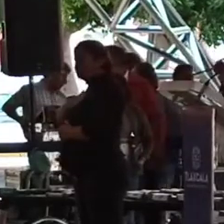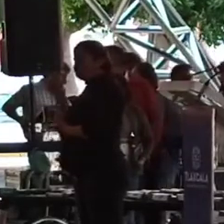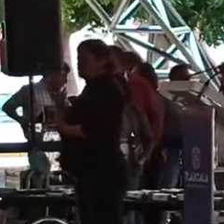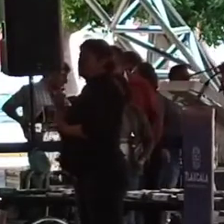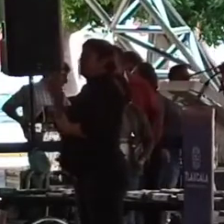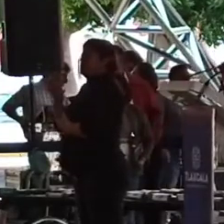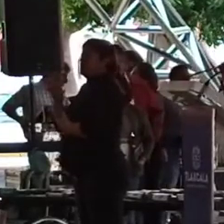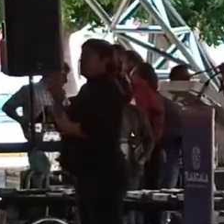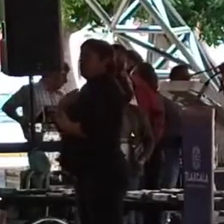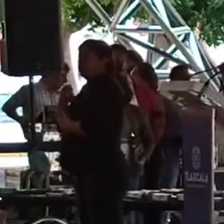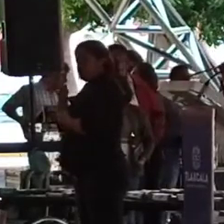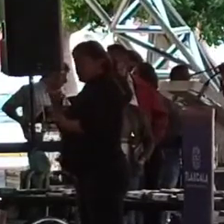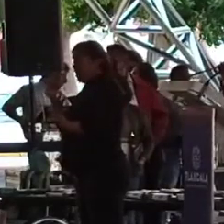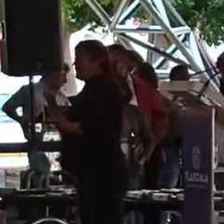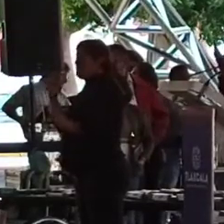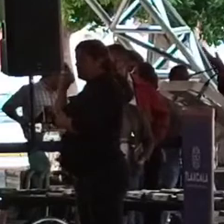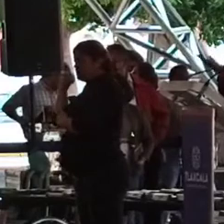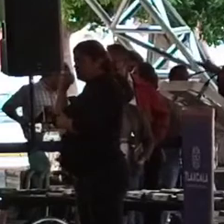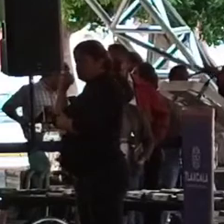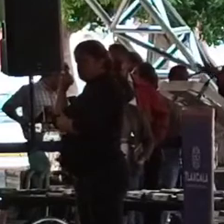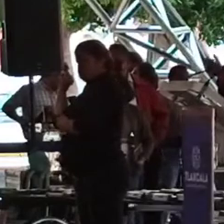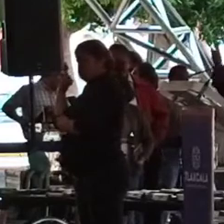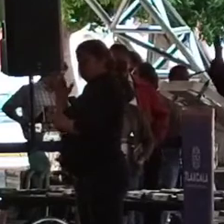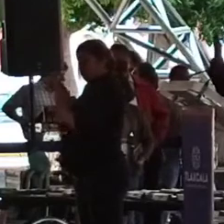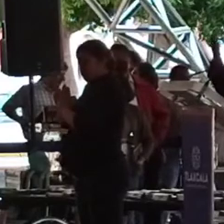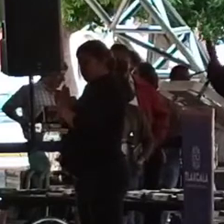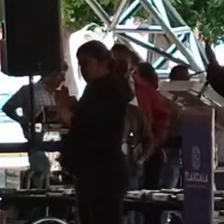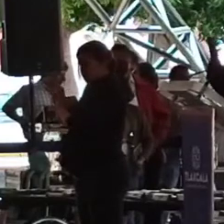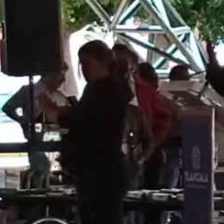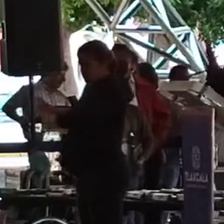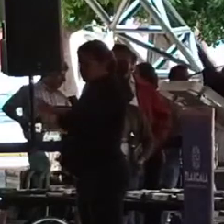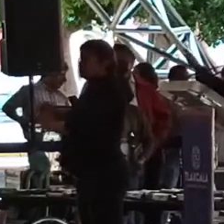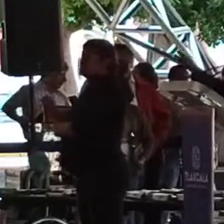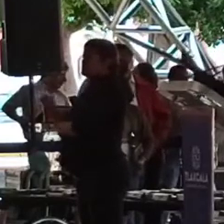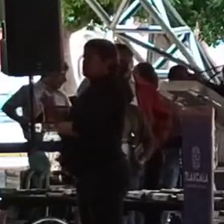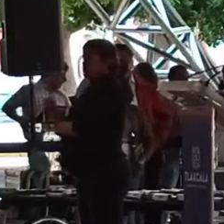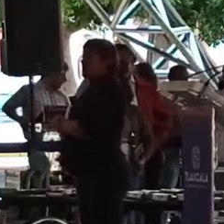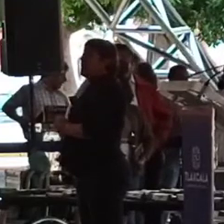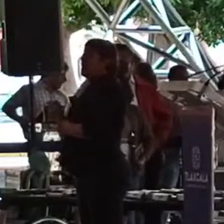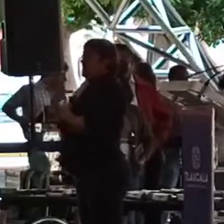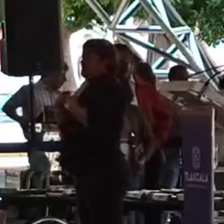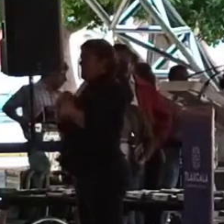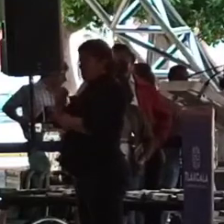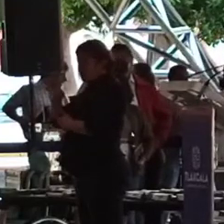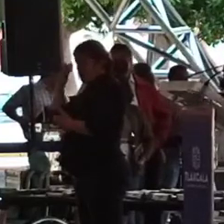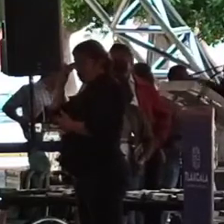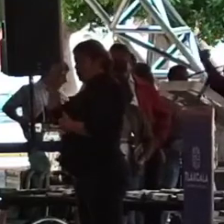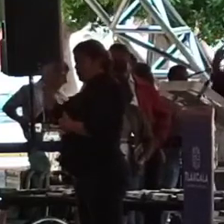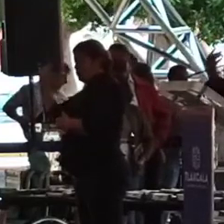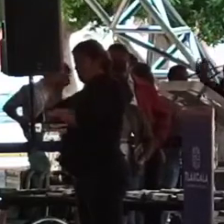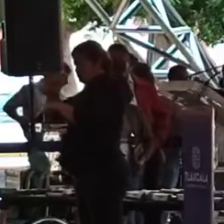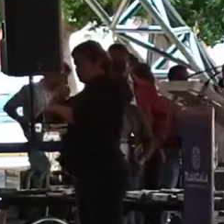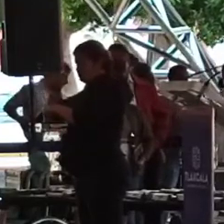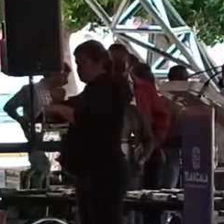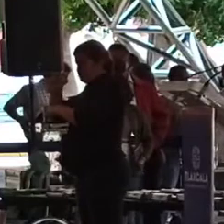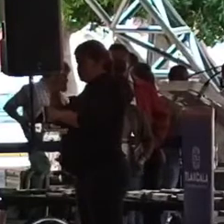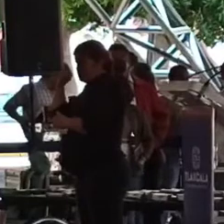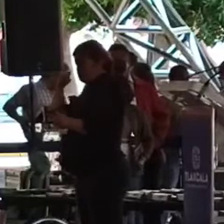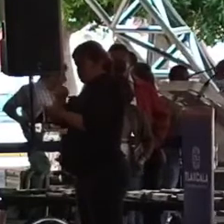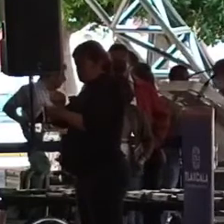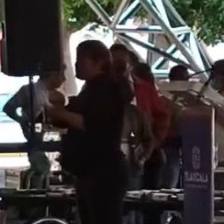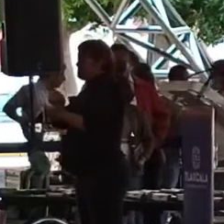tiempo al celular, porque muchas personas que estamos mucho tiempo en el celular podemos afectar